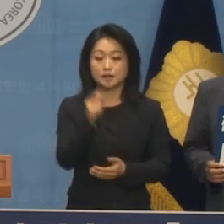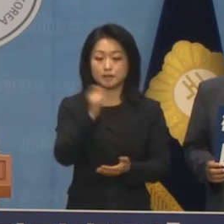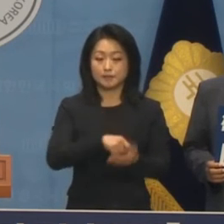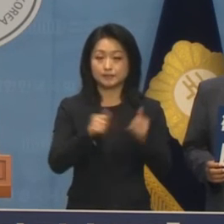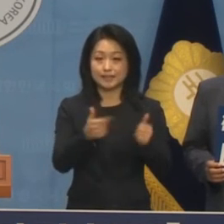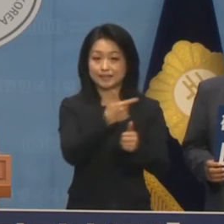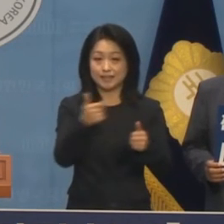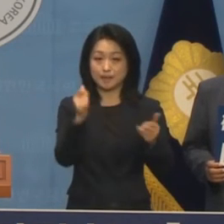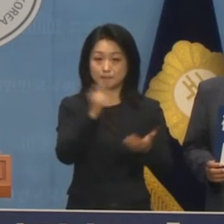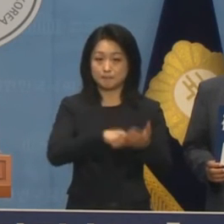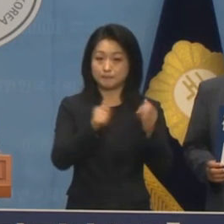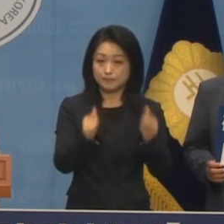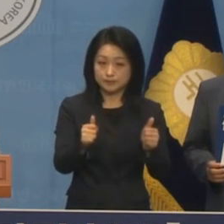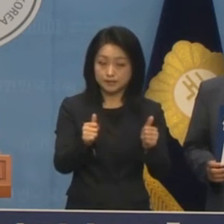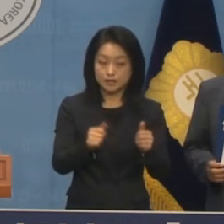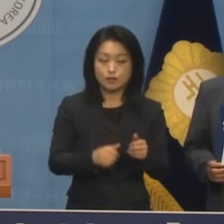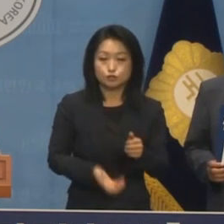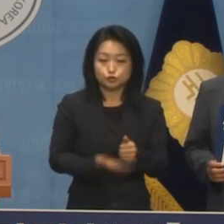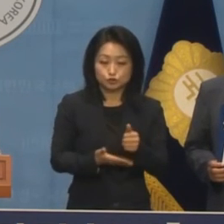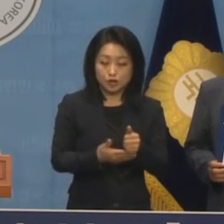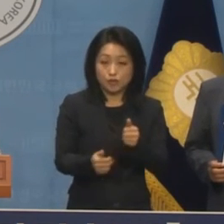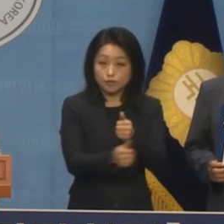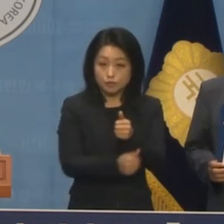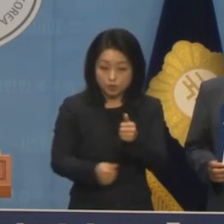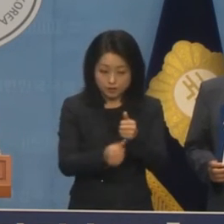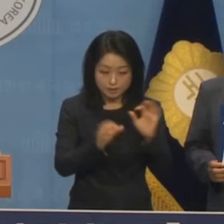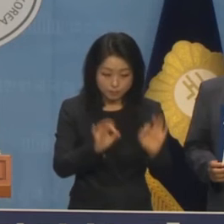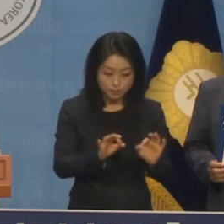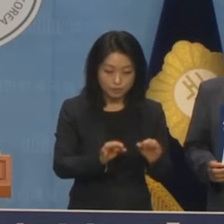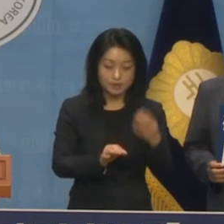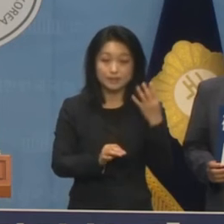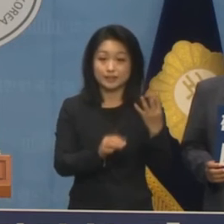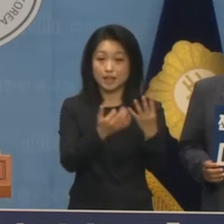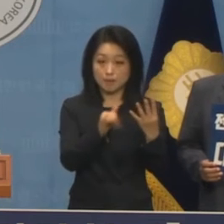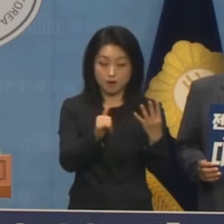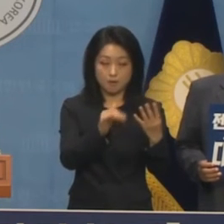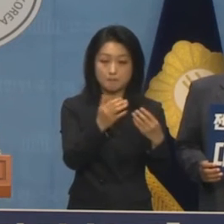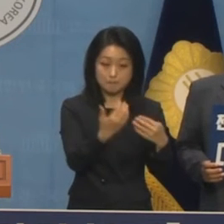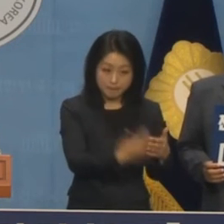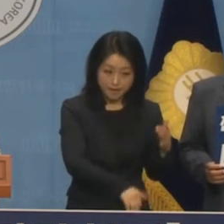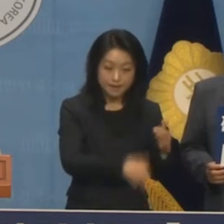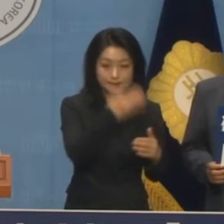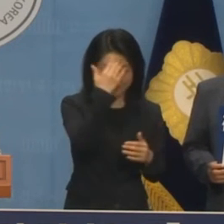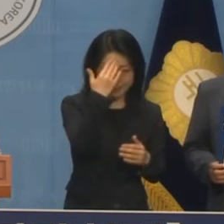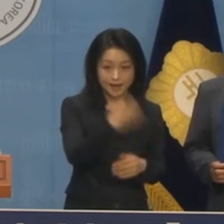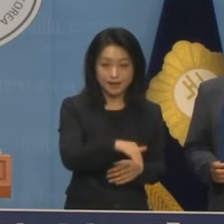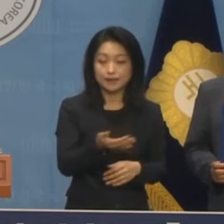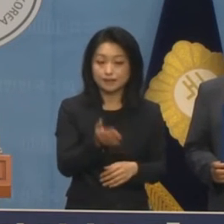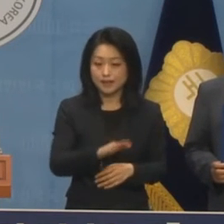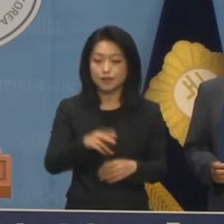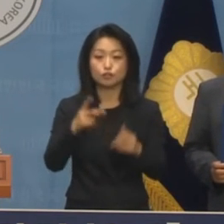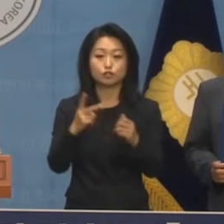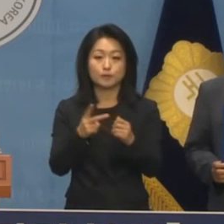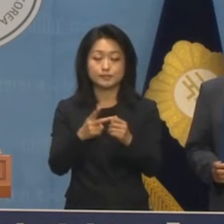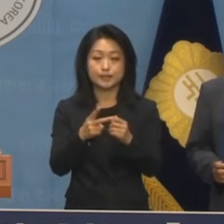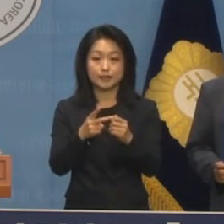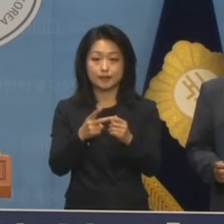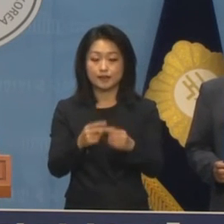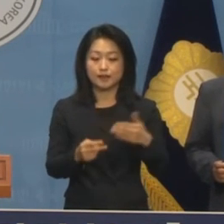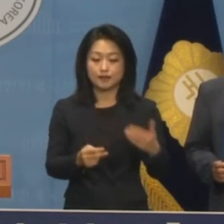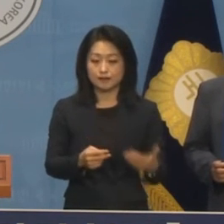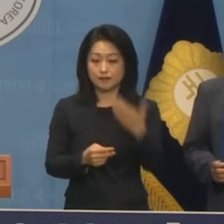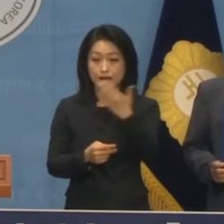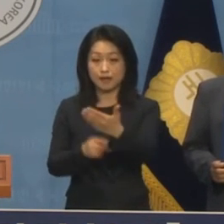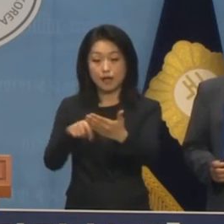후보 추천위원회가 이들 4명의 후보자를 우선 걸러낸 것은 다행이다. 하지만 2차로 심사하게 될